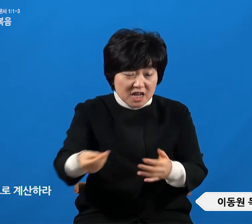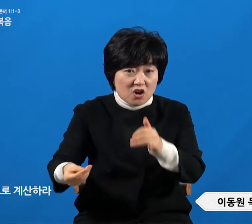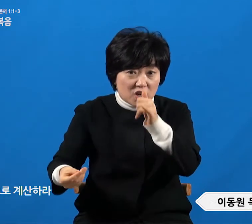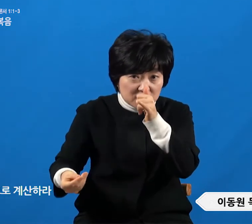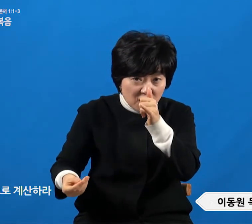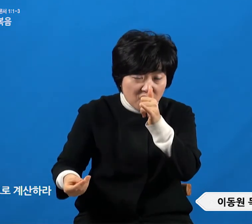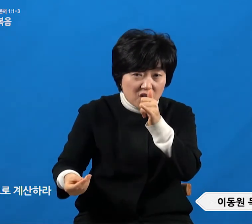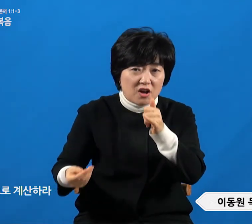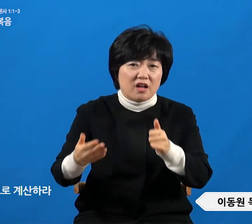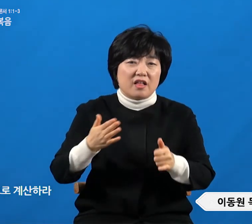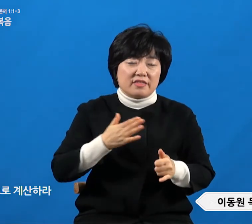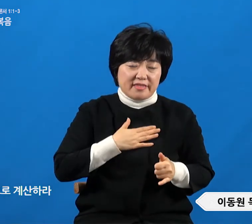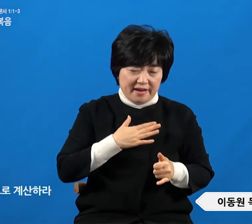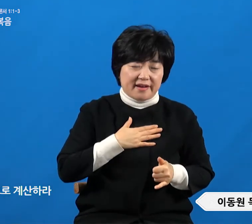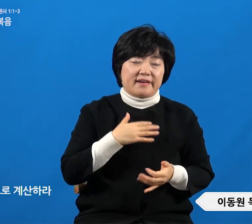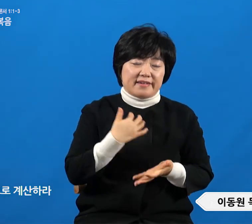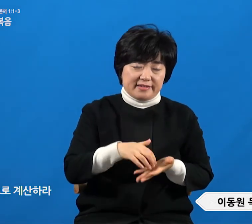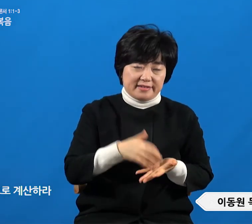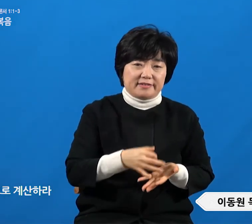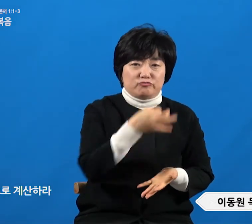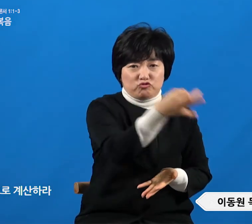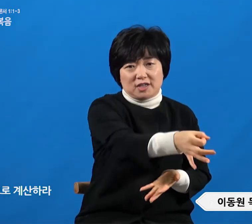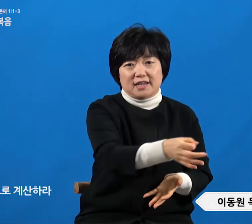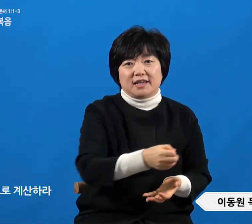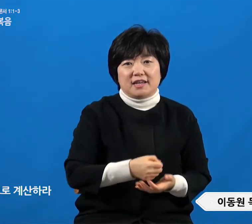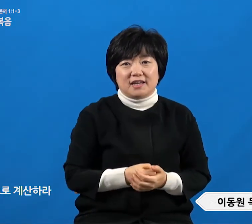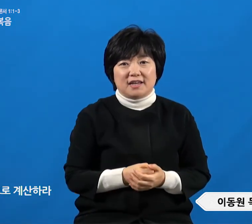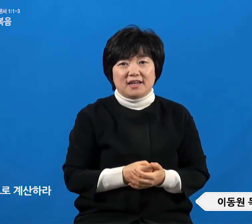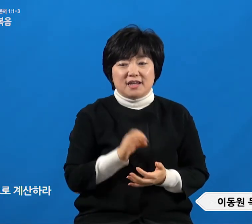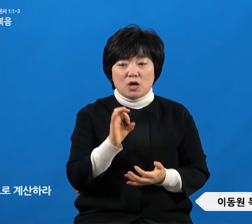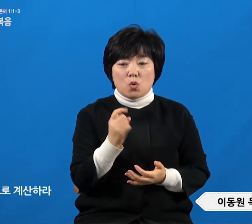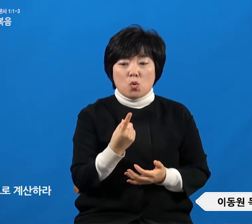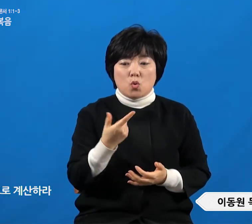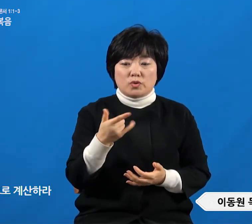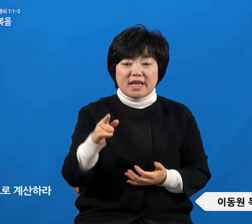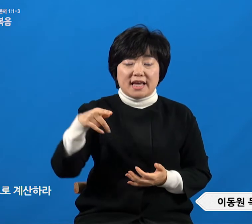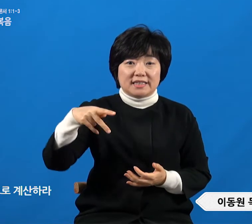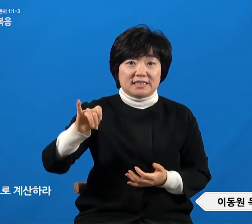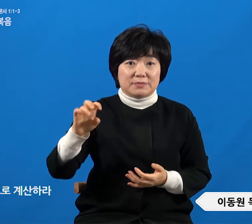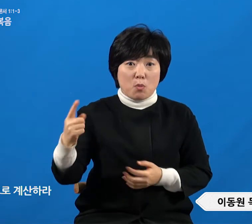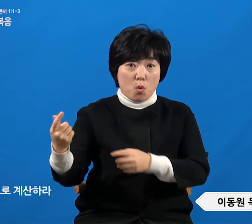있다면 내 앞으로 계산하라. 오네시모가 너에게